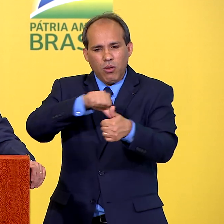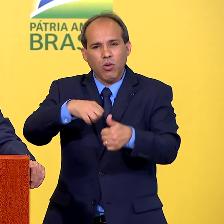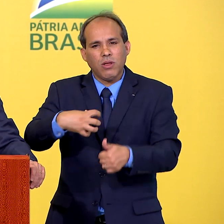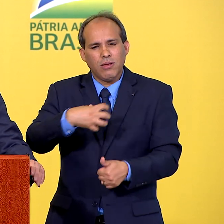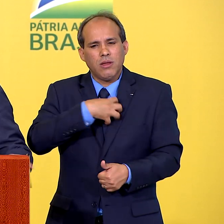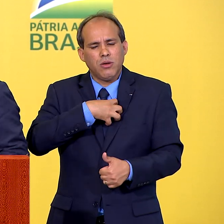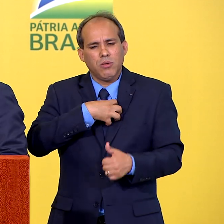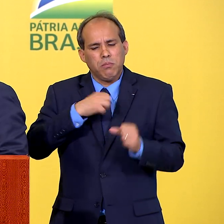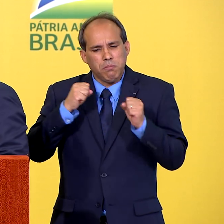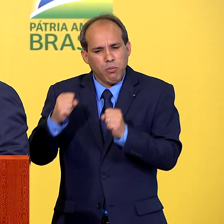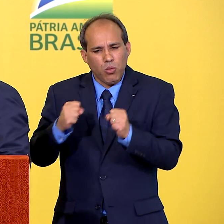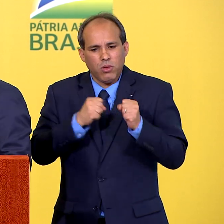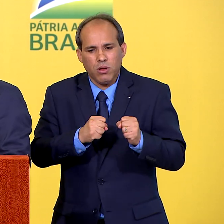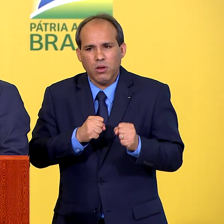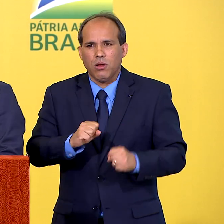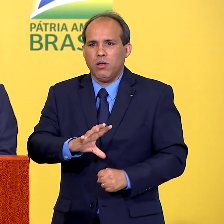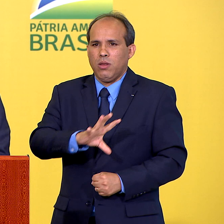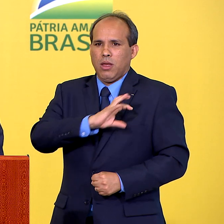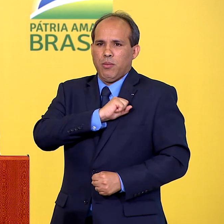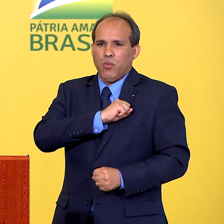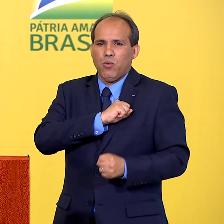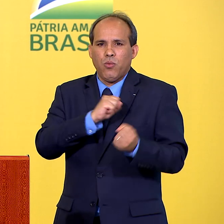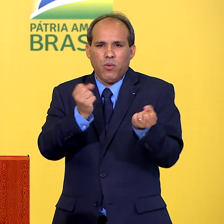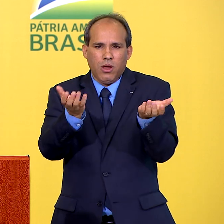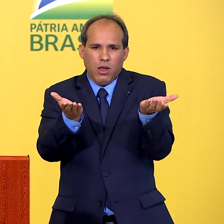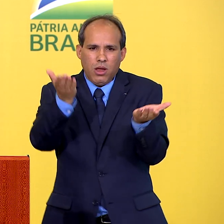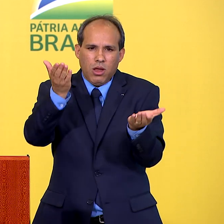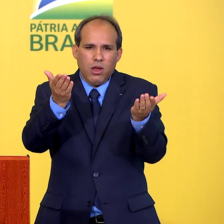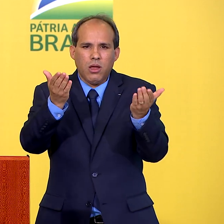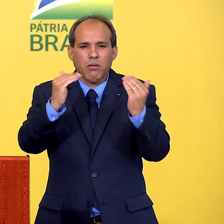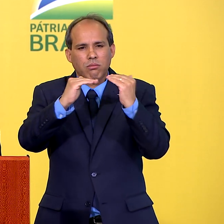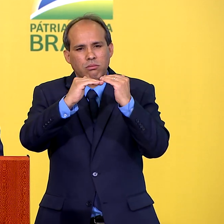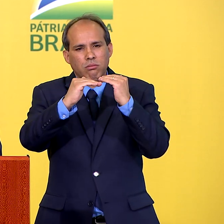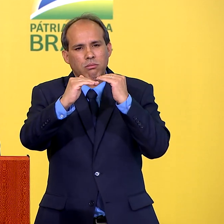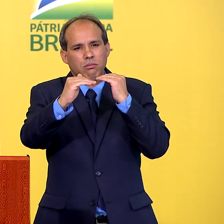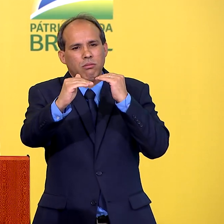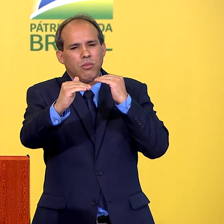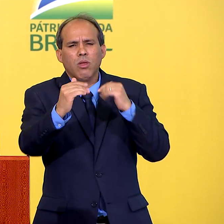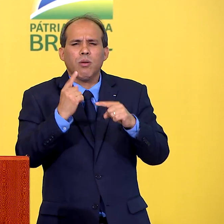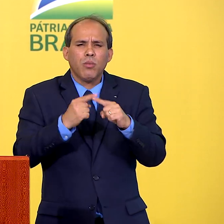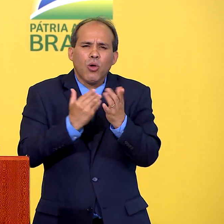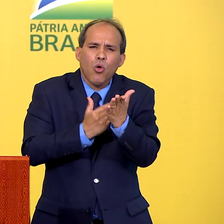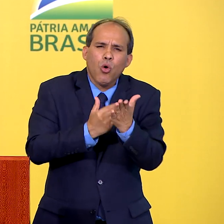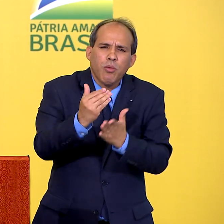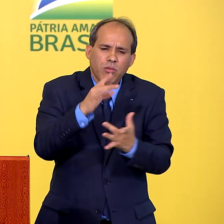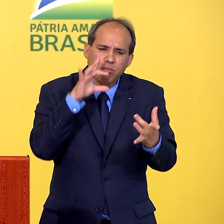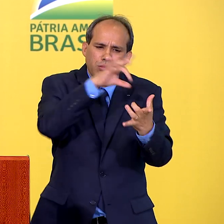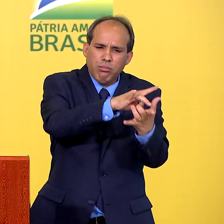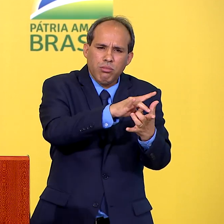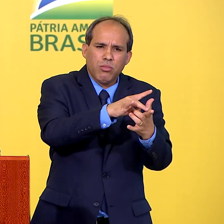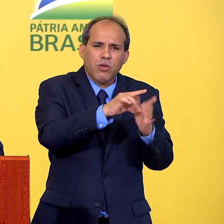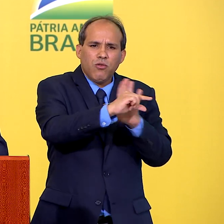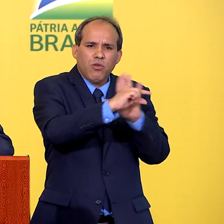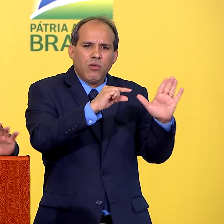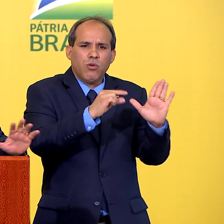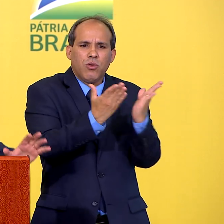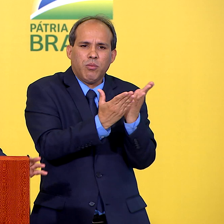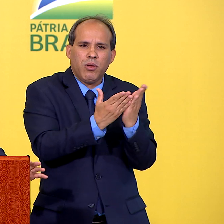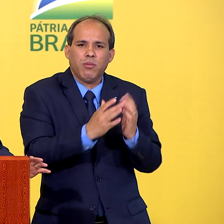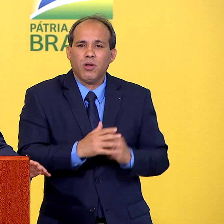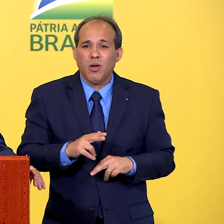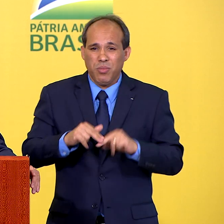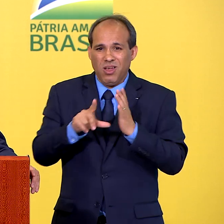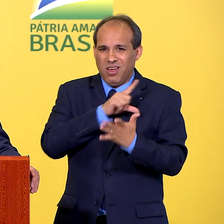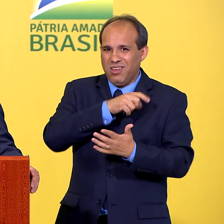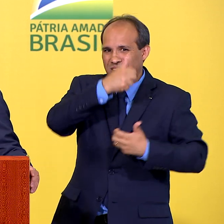poder, amor e equilíbrio. Por que eu começo com esta citação bíblica? Porque de tudo que nós falamos